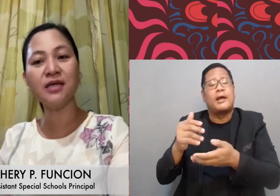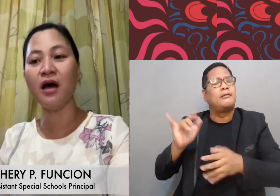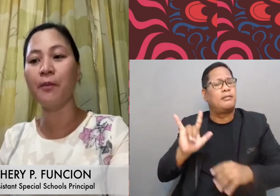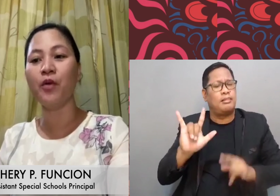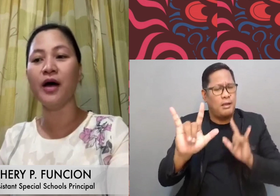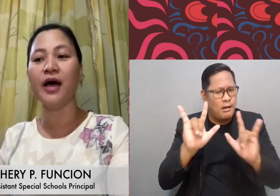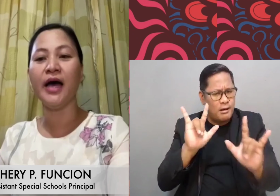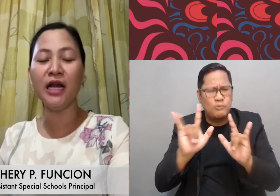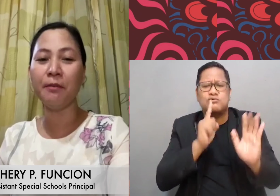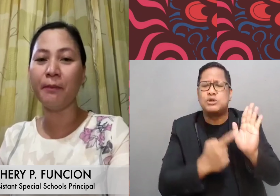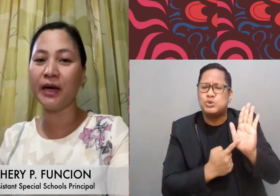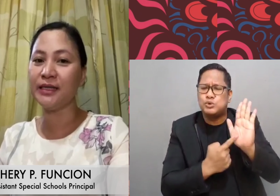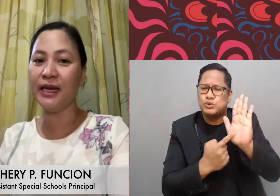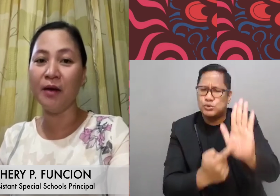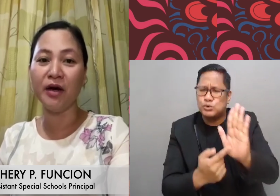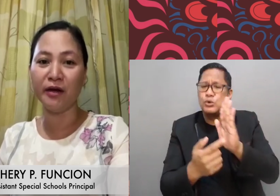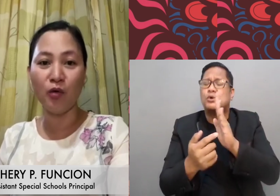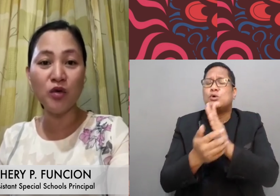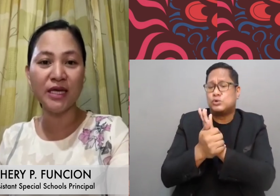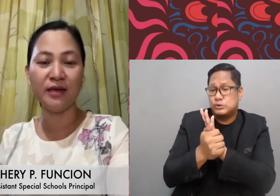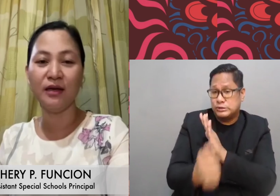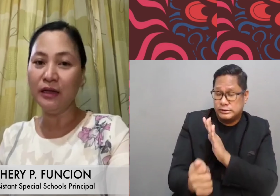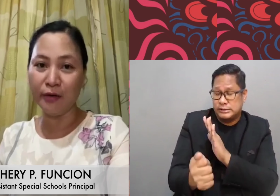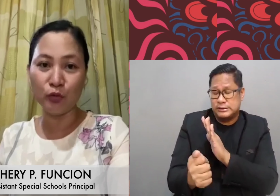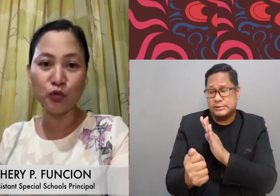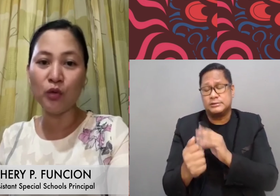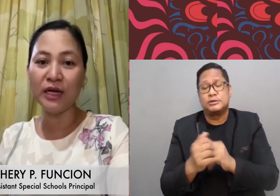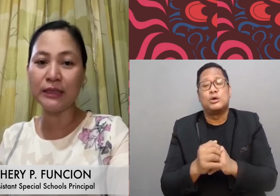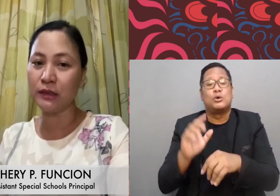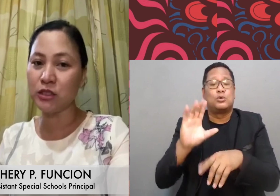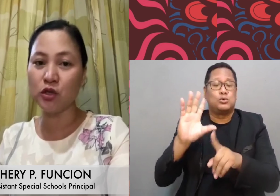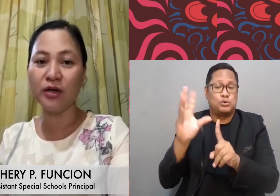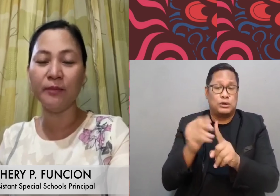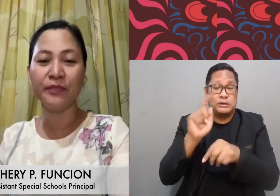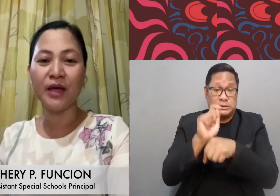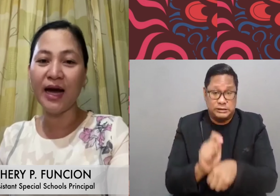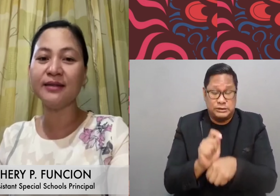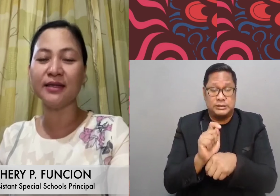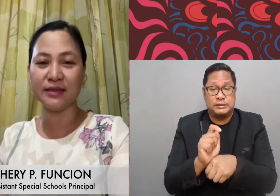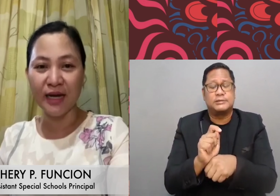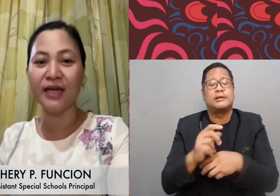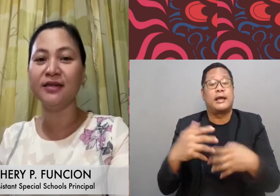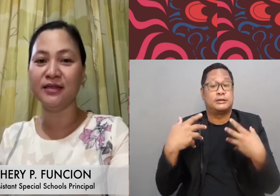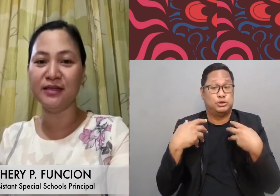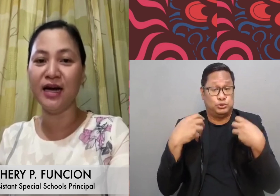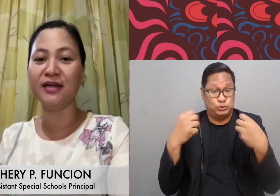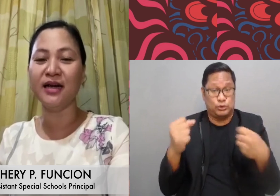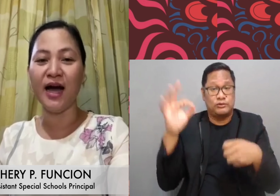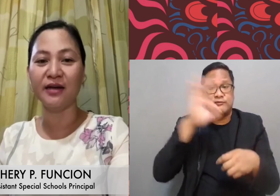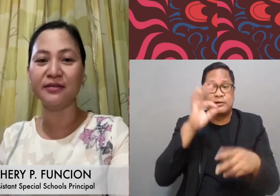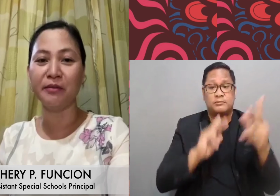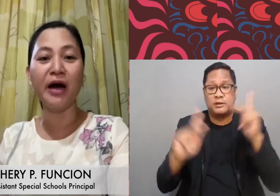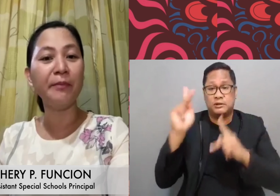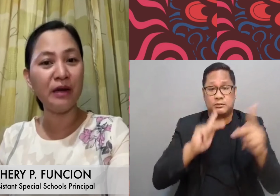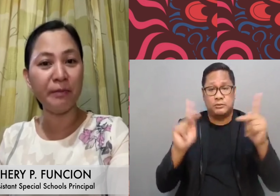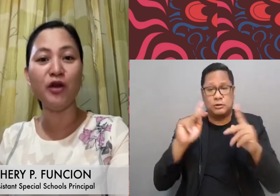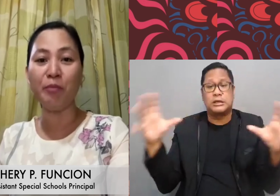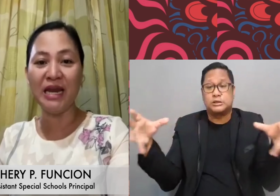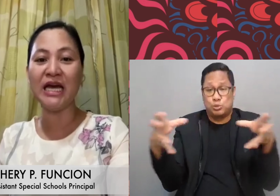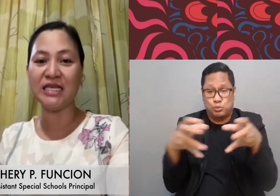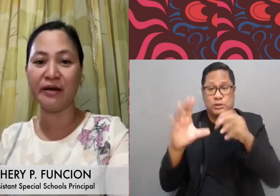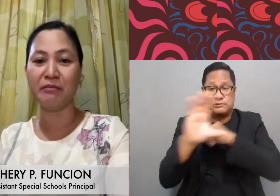pagmamahal sa kapwa ay nagpapakita lamang ng husay ng kultura, tradisyon at katatagan ng mga